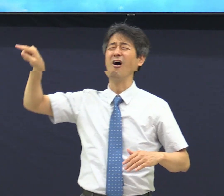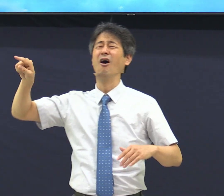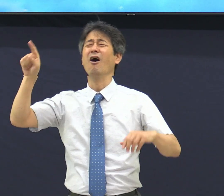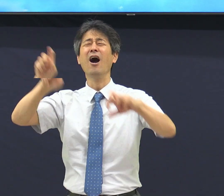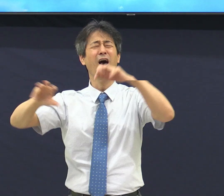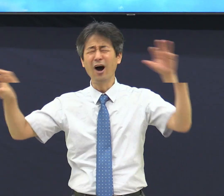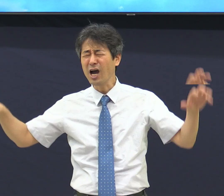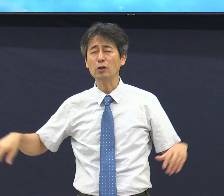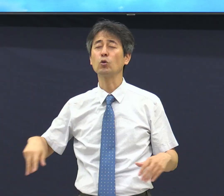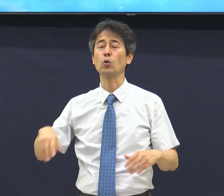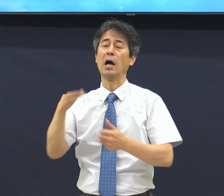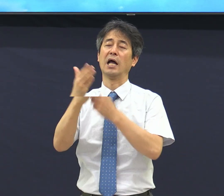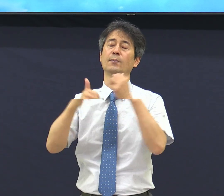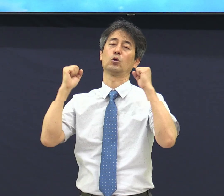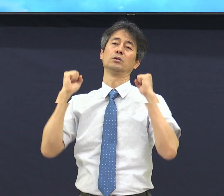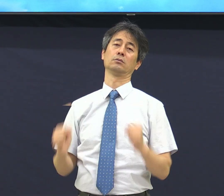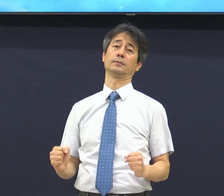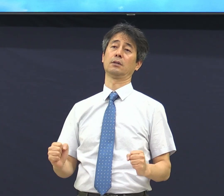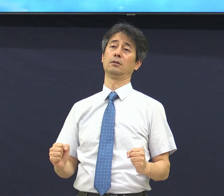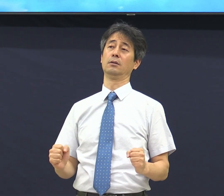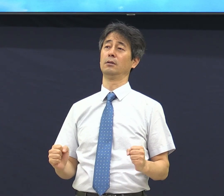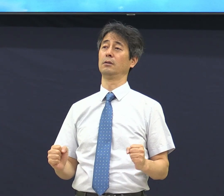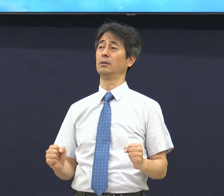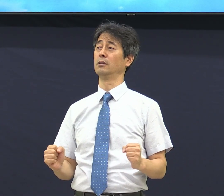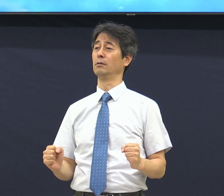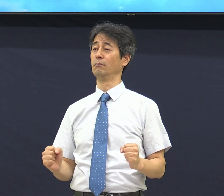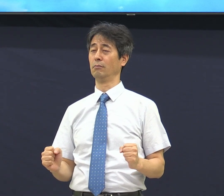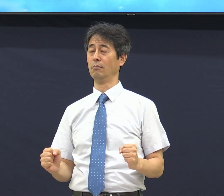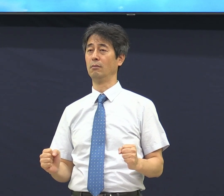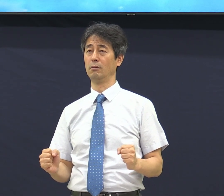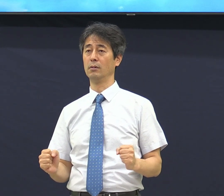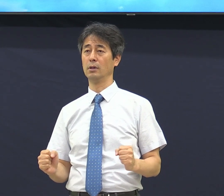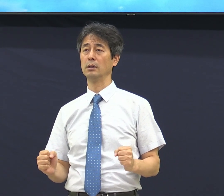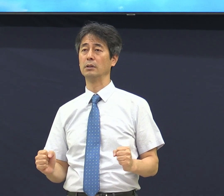어디를 가든지 하나님께서 거하고 계신다라는 것이죠.